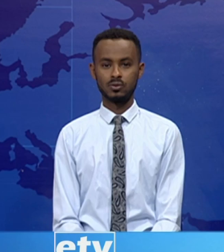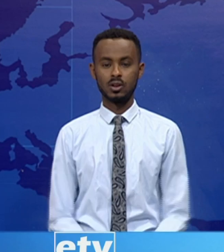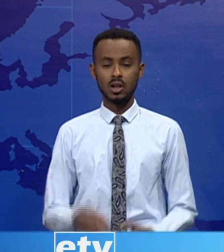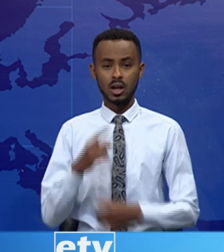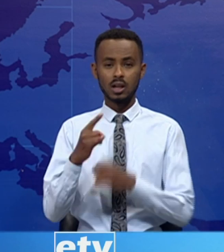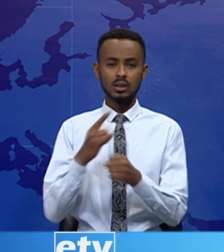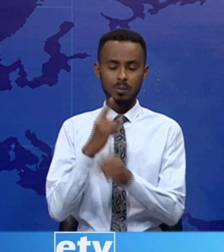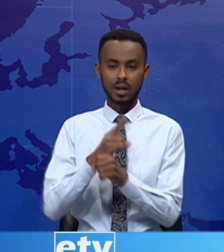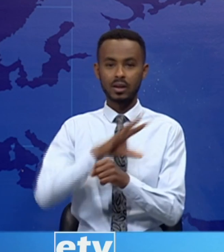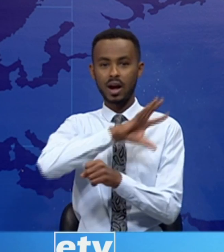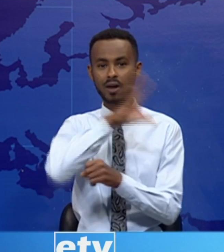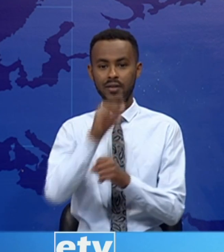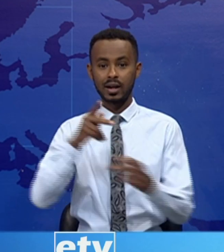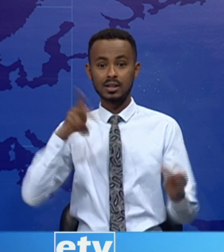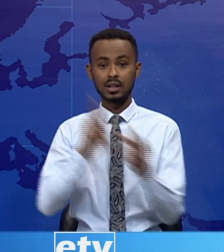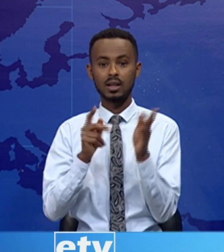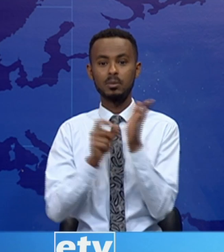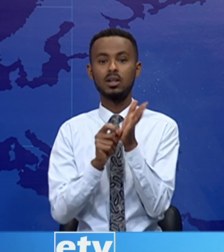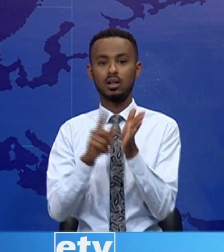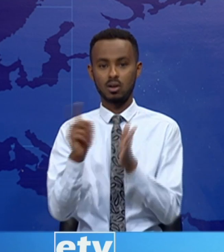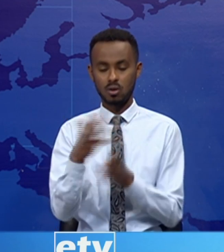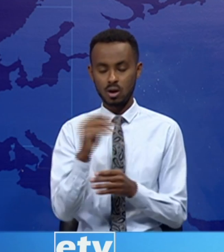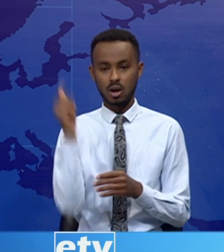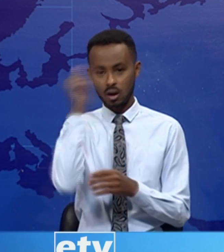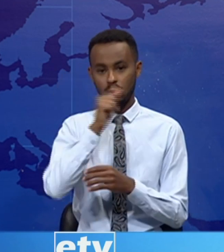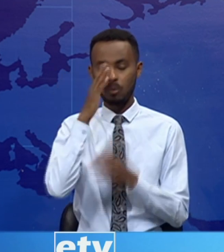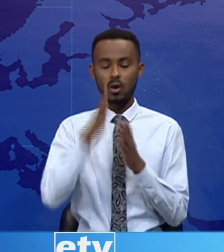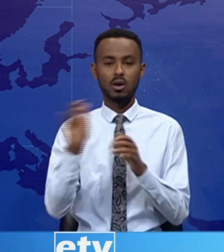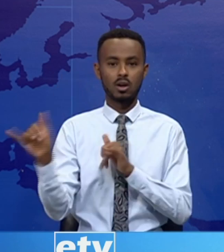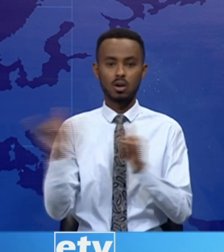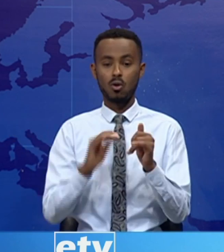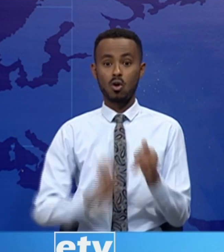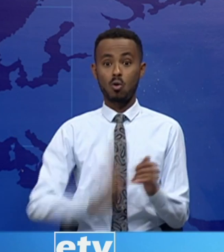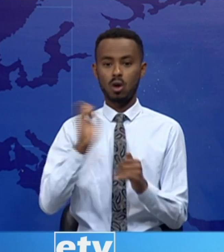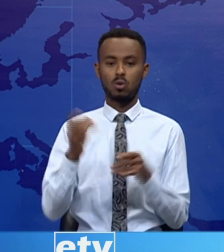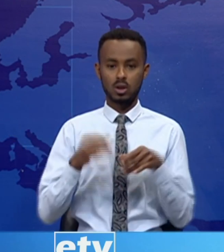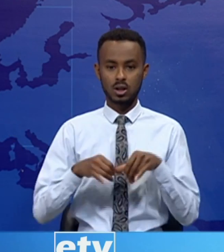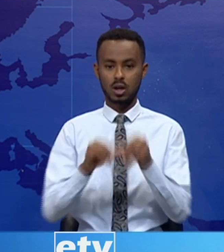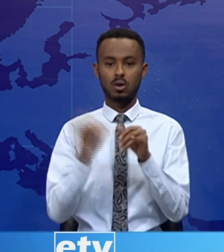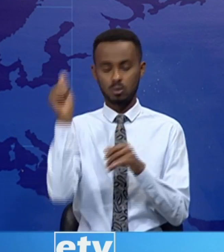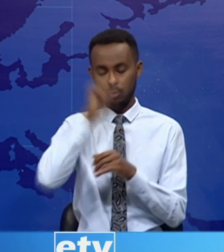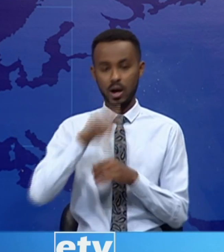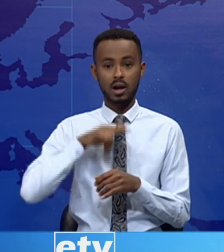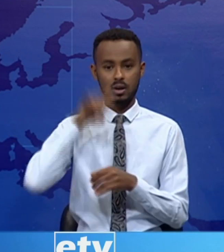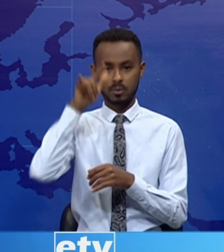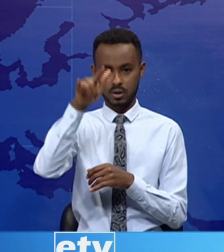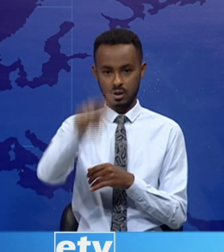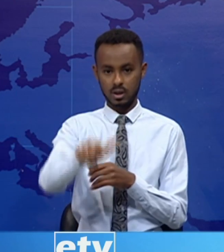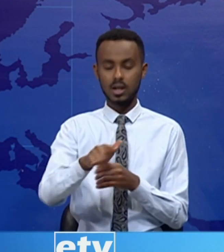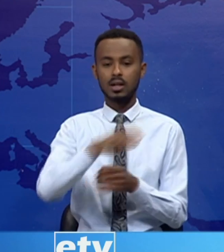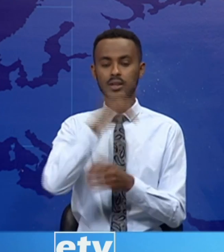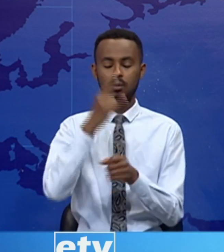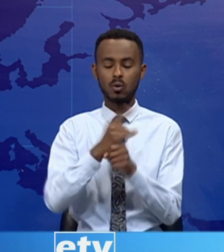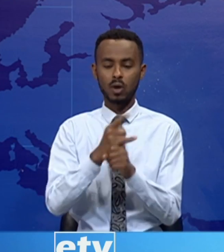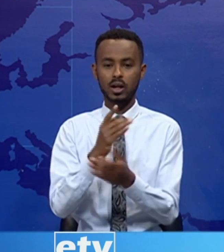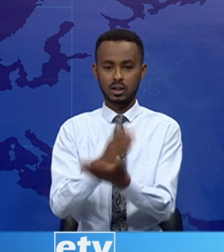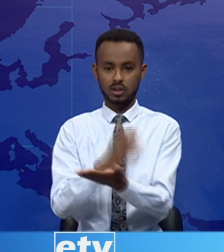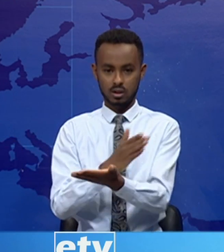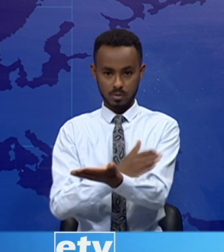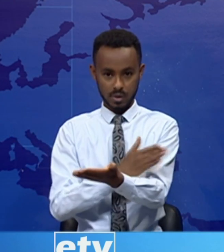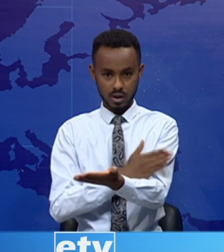ለዘመናት የአፍሪካ የስኬት ምልክት የሆነውና ለኢትዮጵያውያን ደግሞ ኩራት ሆኖ የዘለቀው የኢትዮጵያ አየር መንገድ ከዘመን ጋር